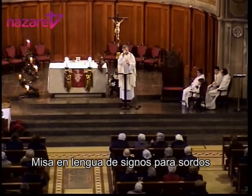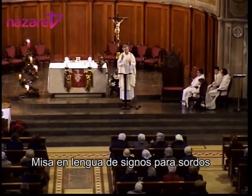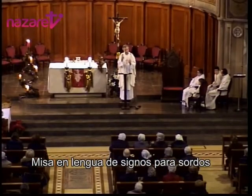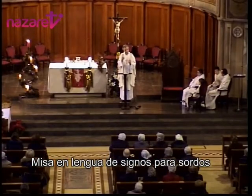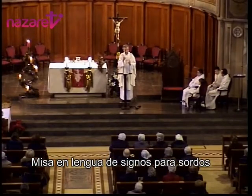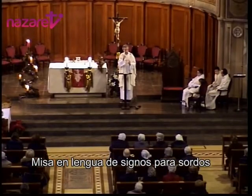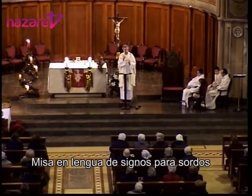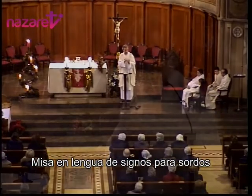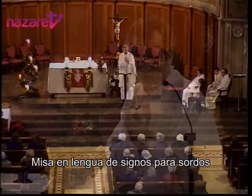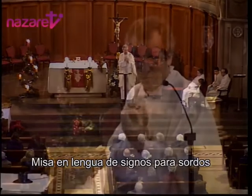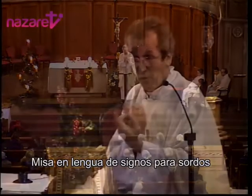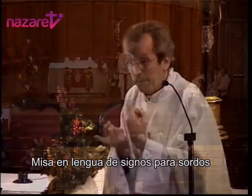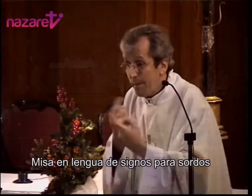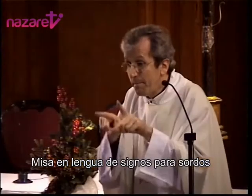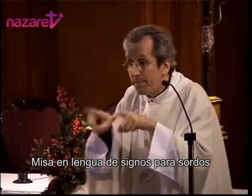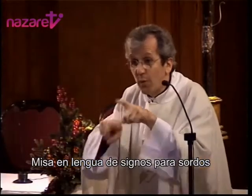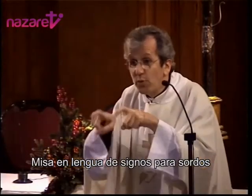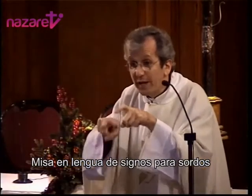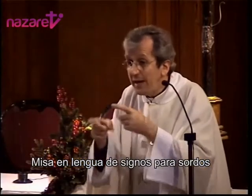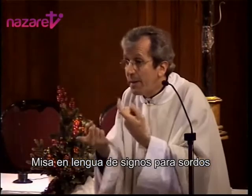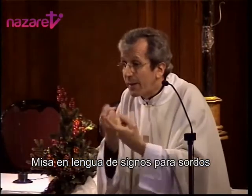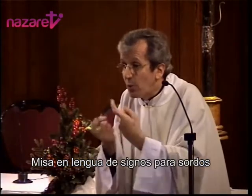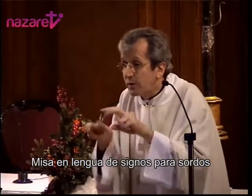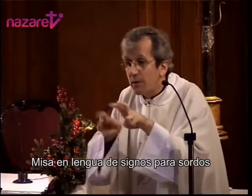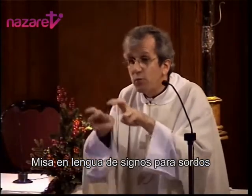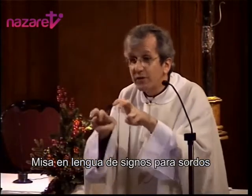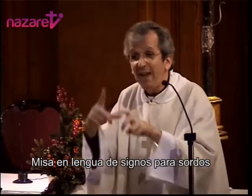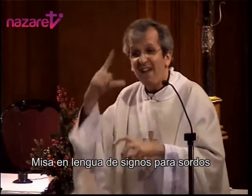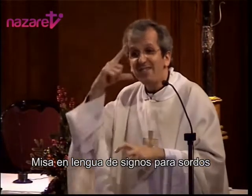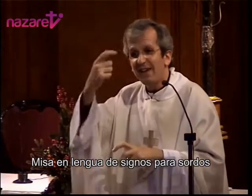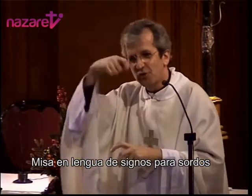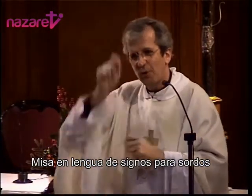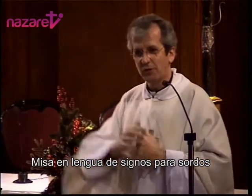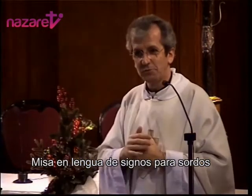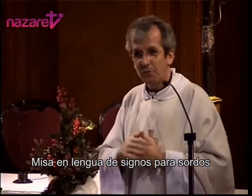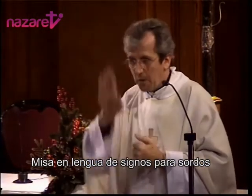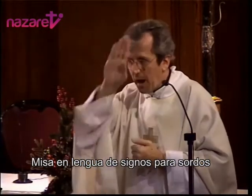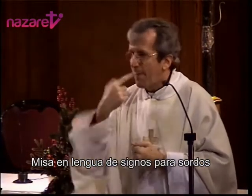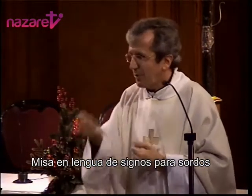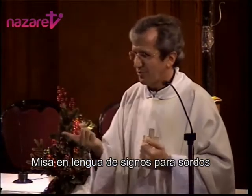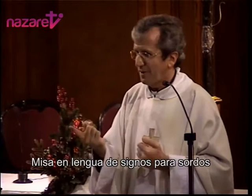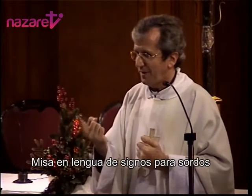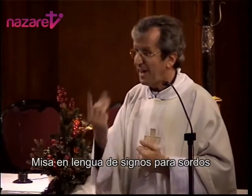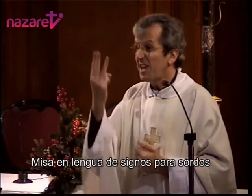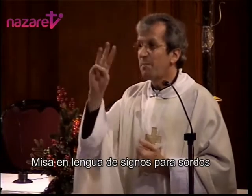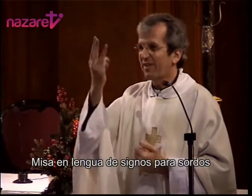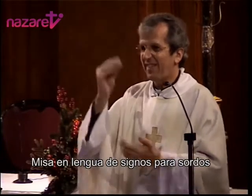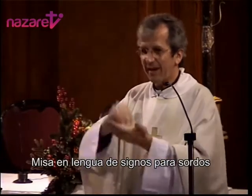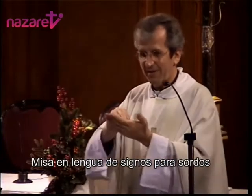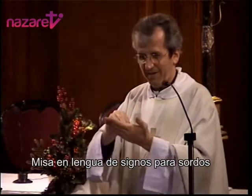piense y se informe, pregunte y busque el día de su bautismo. El Papa nos lo dice, y por tercera vez, no